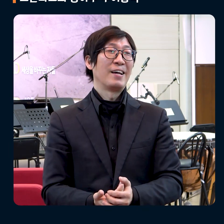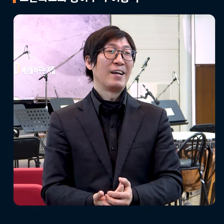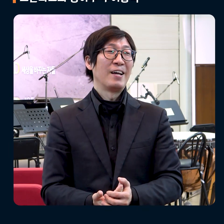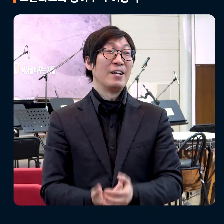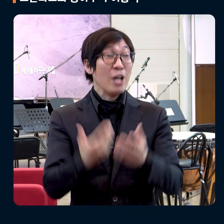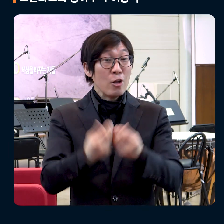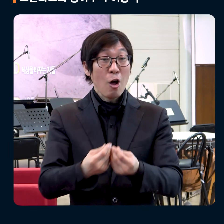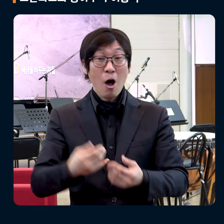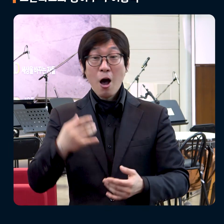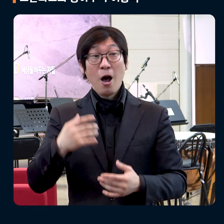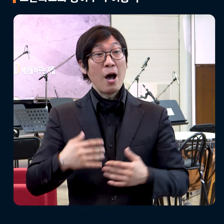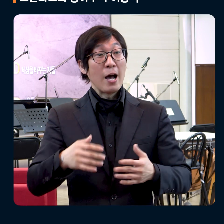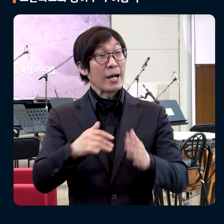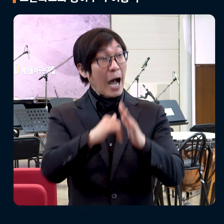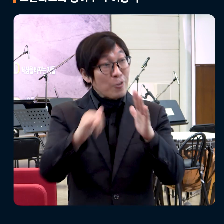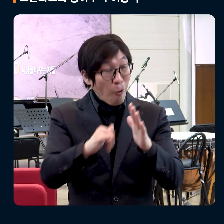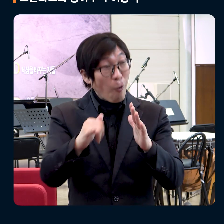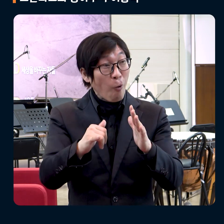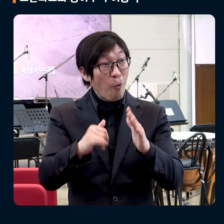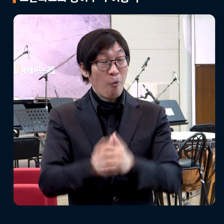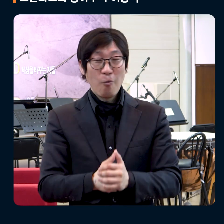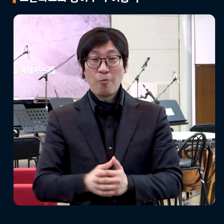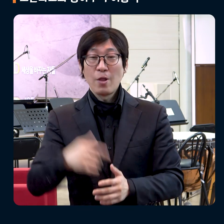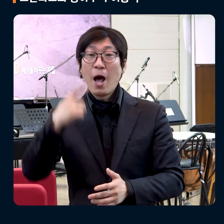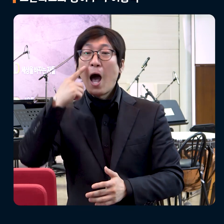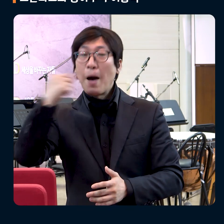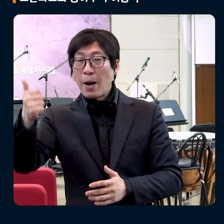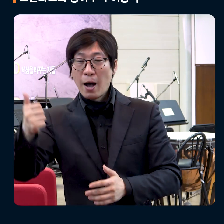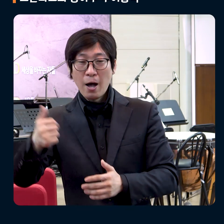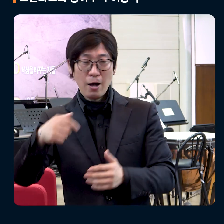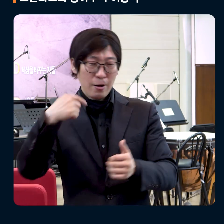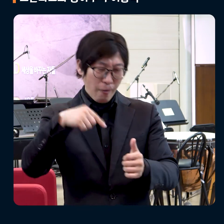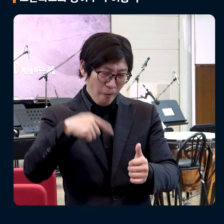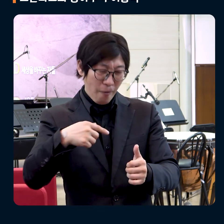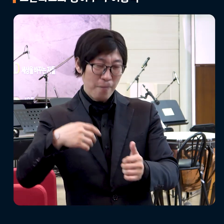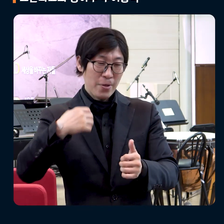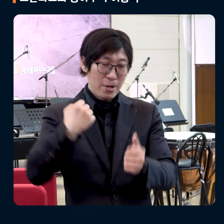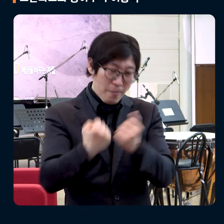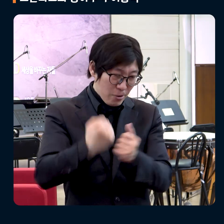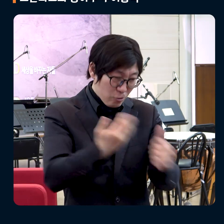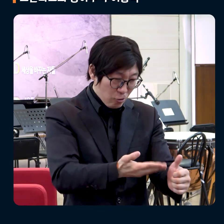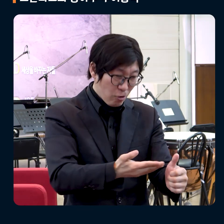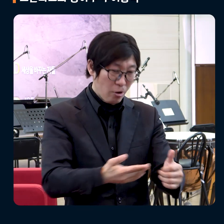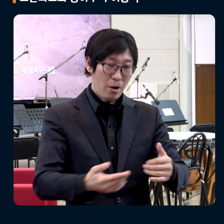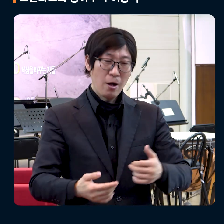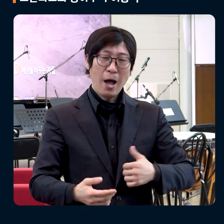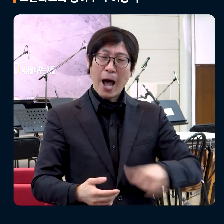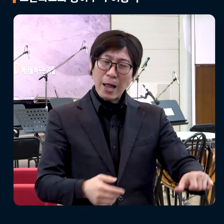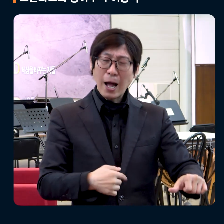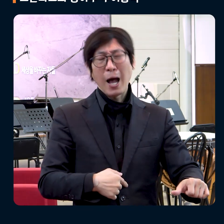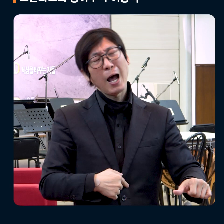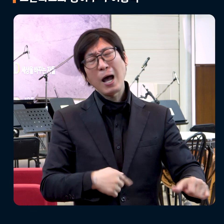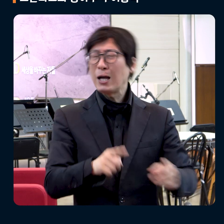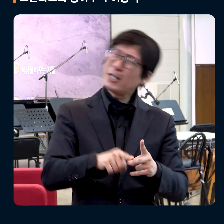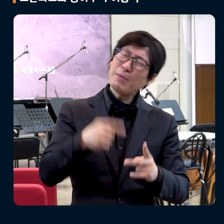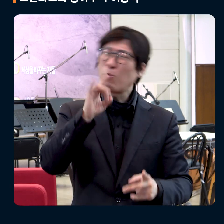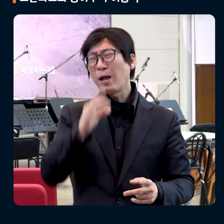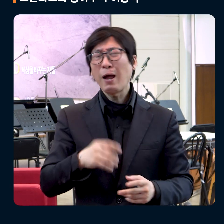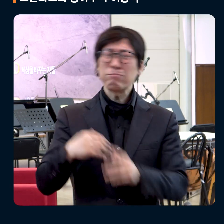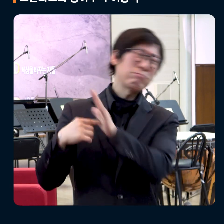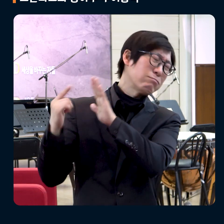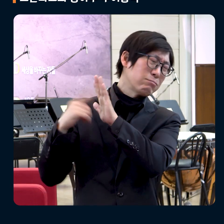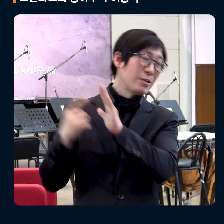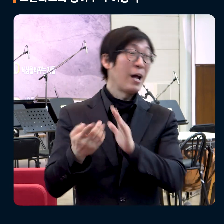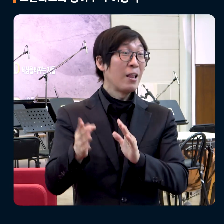가족은 믿어주고 끝까지 책임져 주는, 아빠 지루해요 얘기하려면 도망가고 그랬습니다. 그거 제가 초등학교